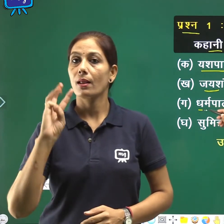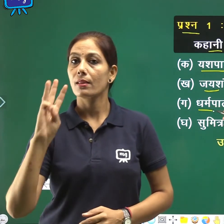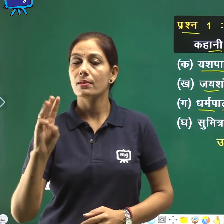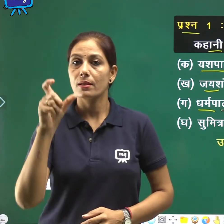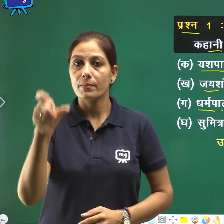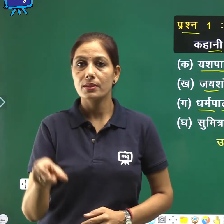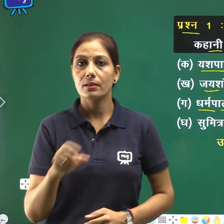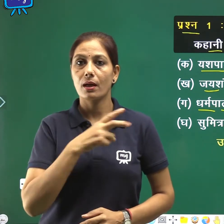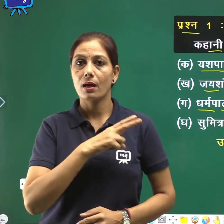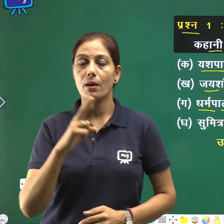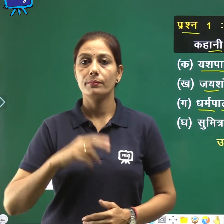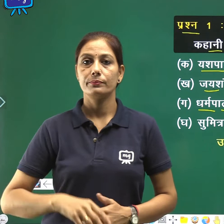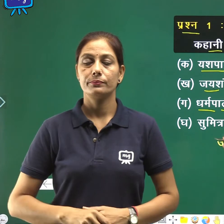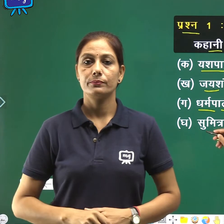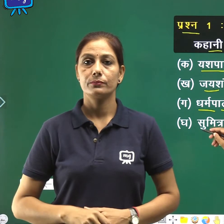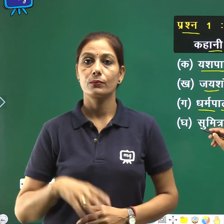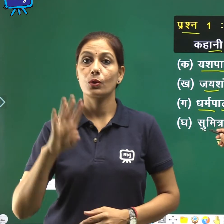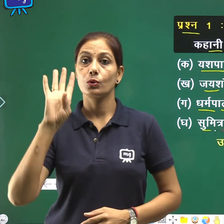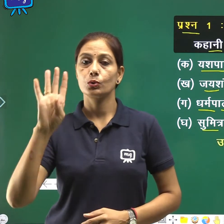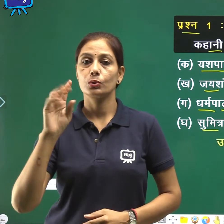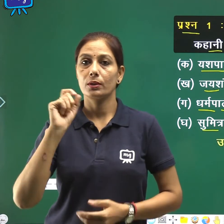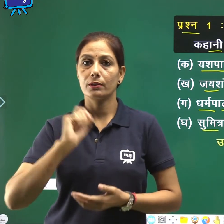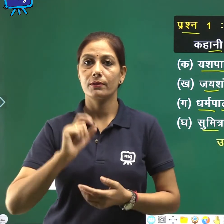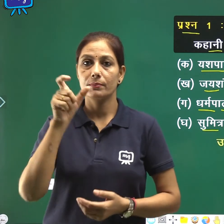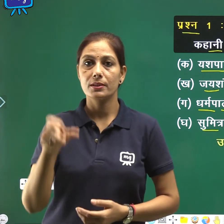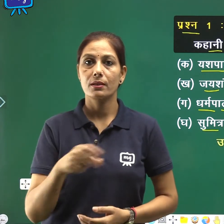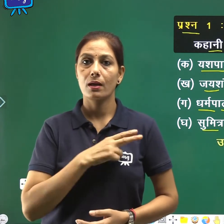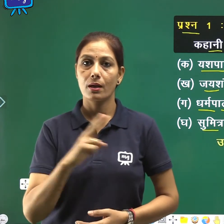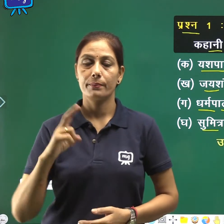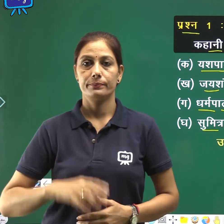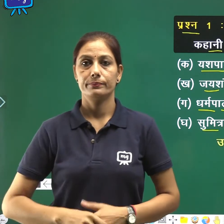तीसरा धर्मपाल, चौथा सुमित्रानंदन पंत।